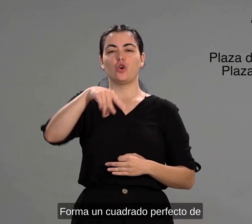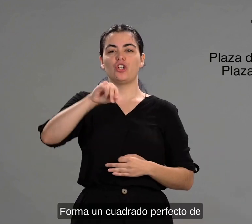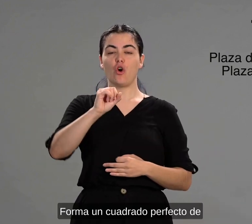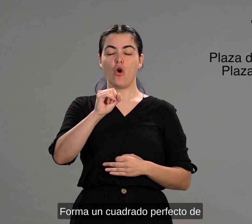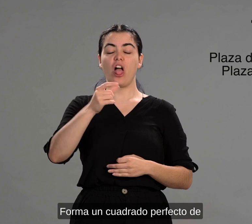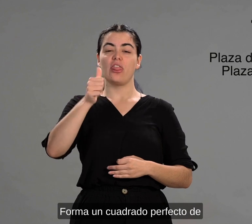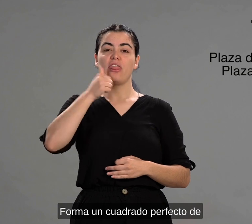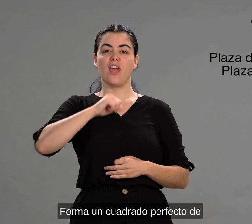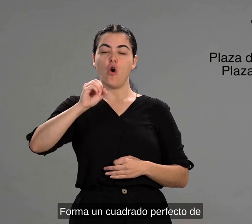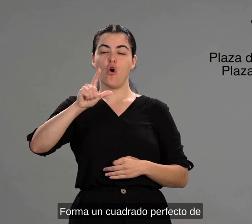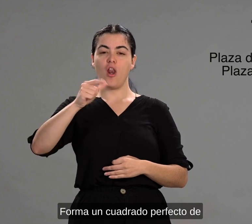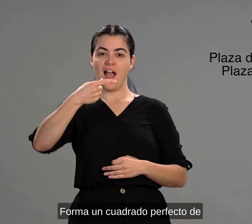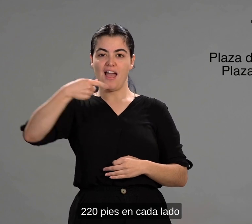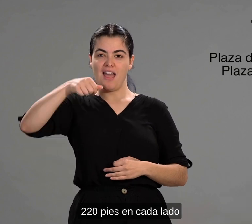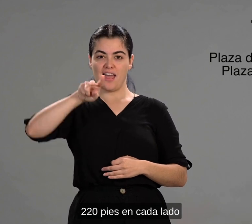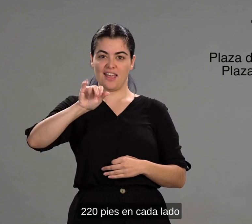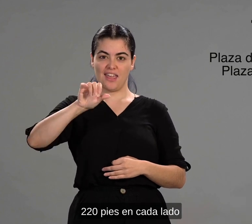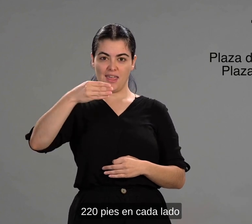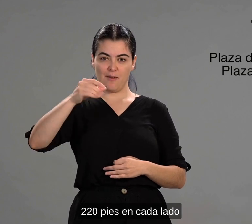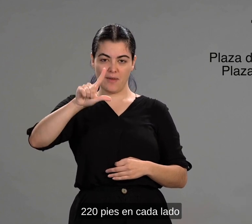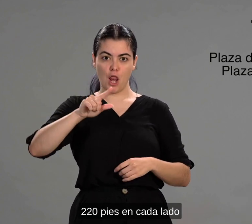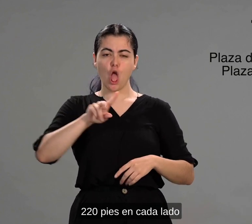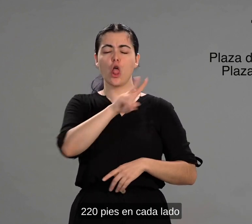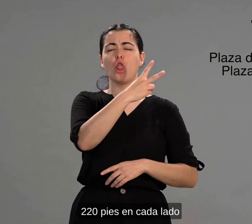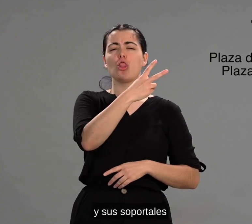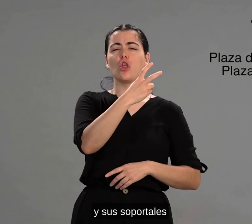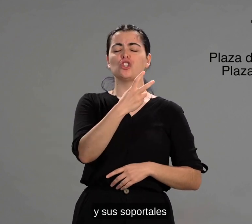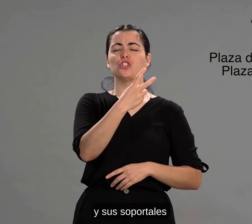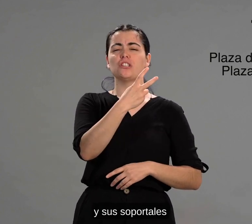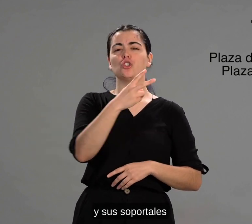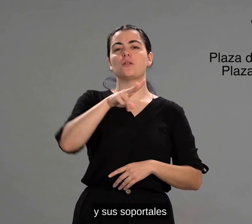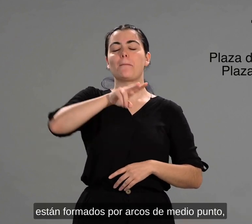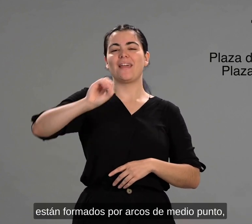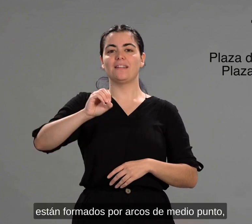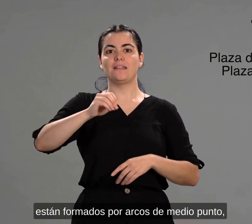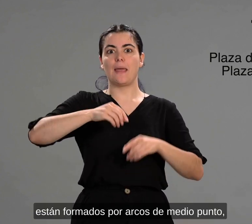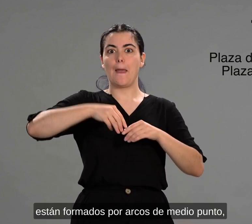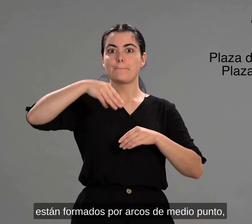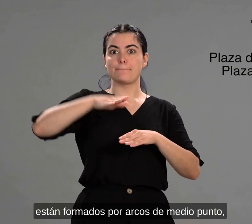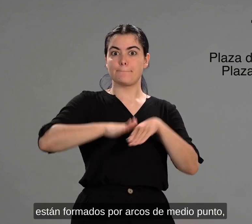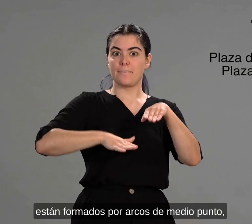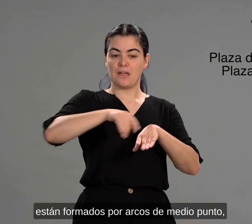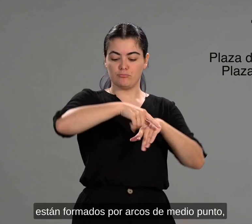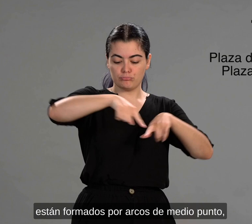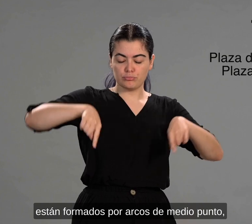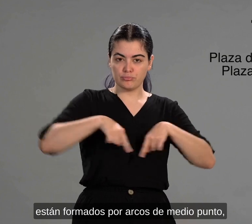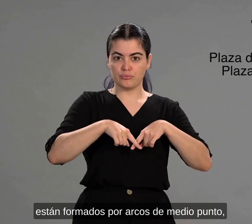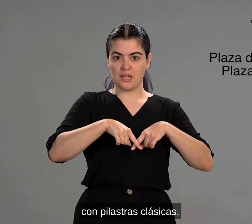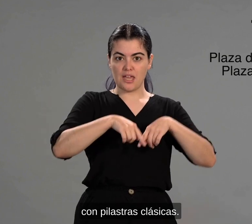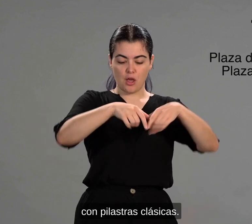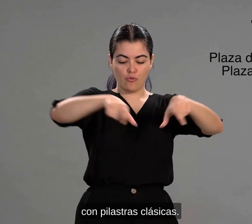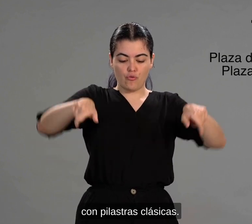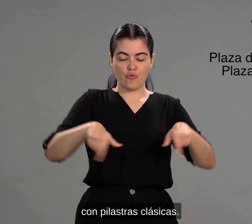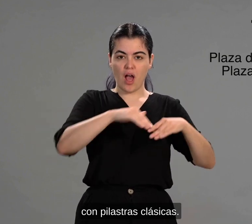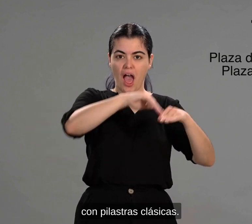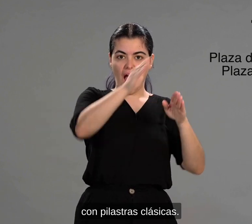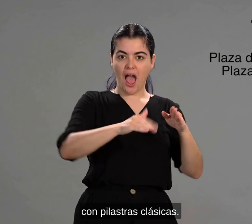Forma un cuadrado perfecto de 220 pies en cada lado y sus soportales están formados por arcos de medio punto con pilastras clásicas.